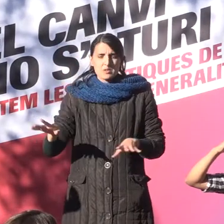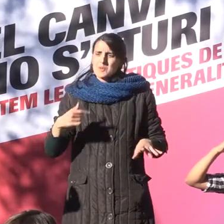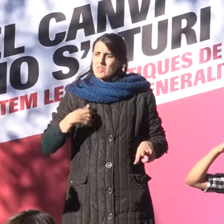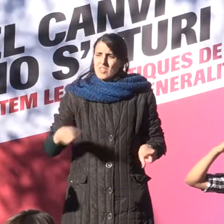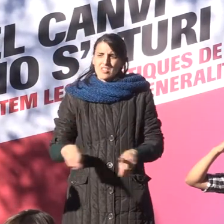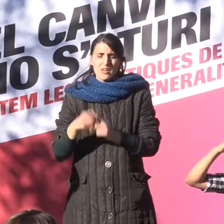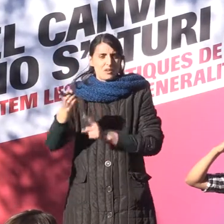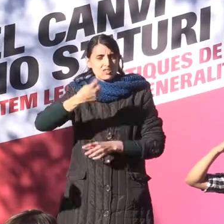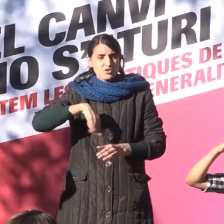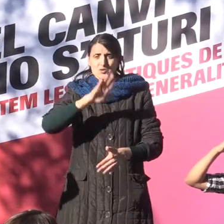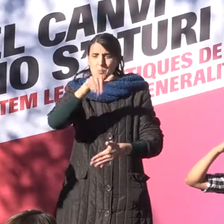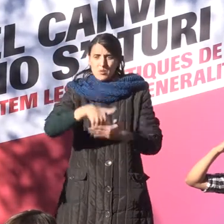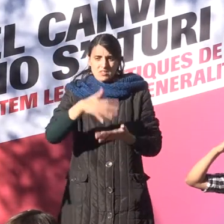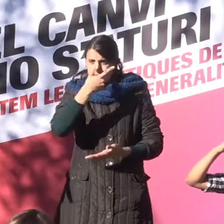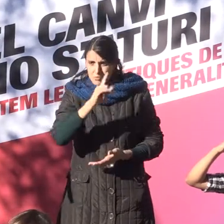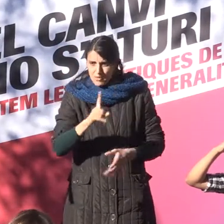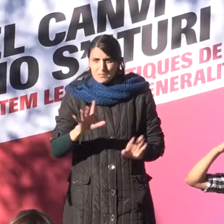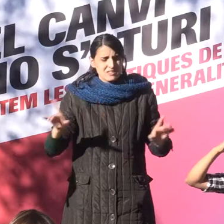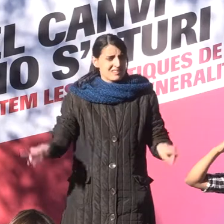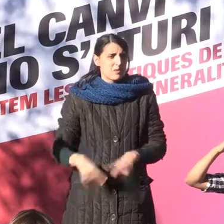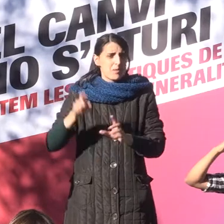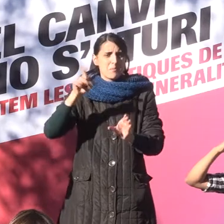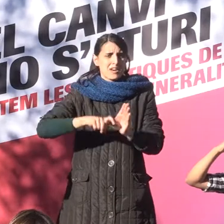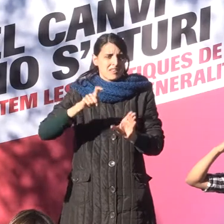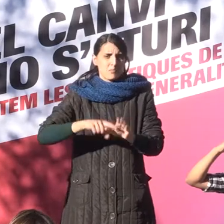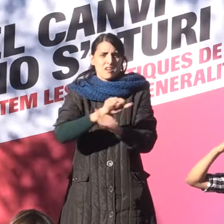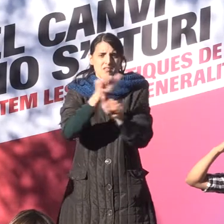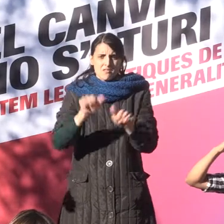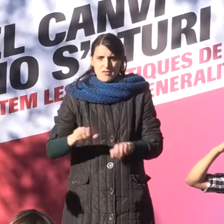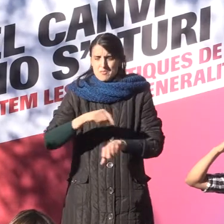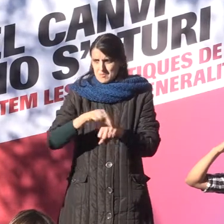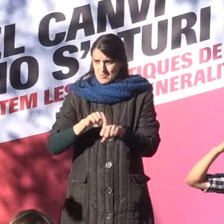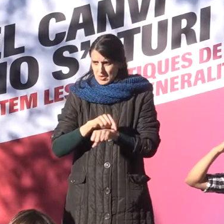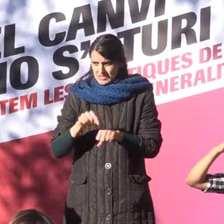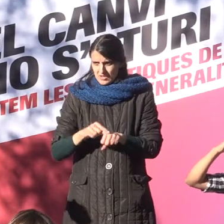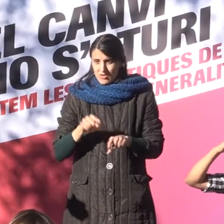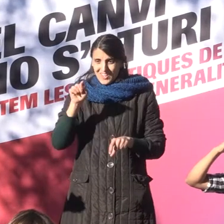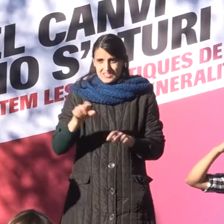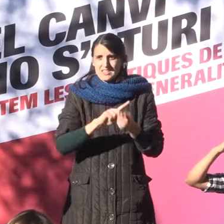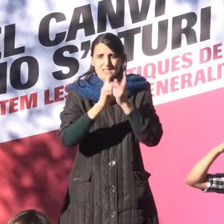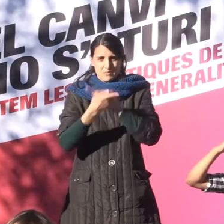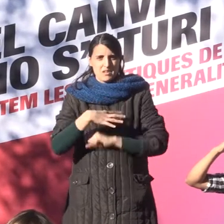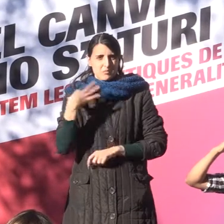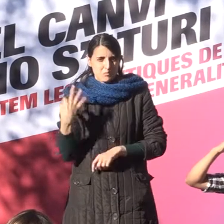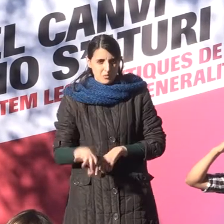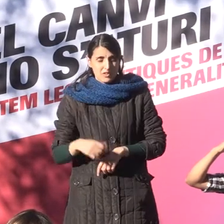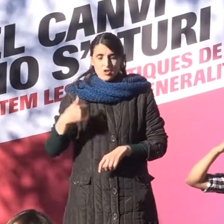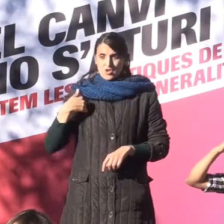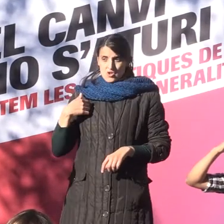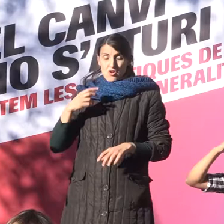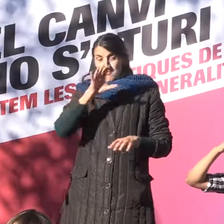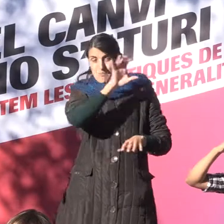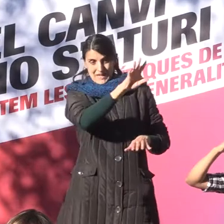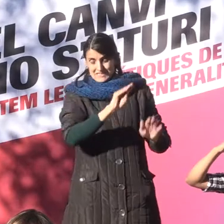participar políticamente porque es la única manera al menos que yo entiendo que se tienen que cambiar las cosas creo que los movimientos estudiantiles del que yo provengo de mi